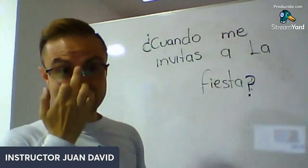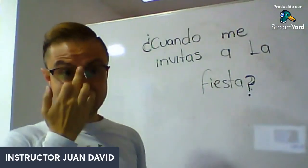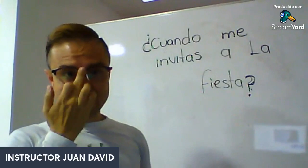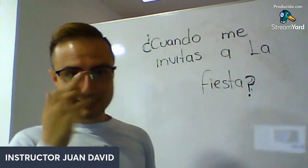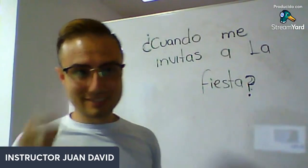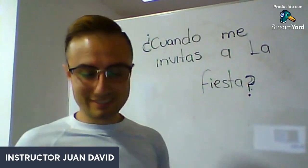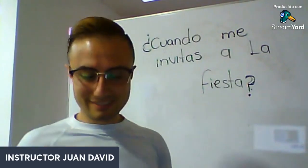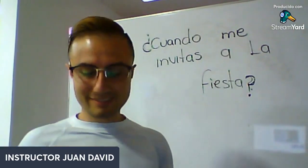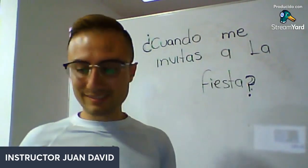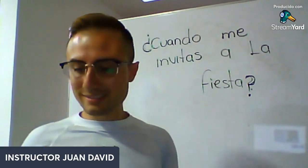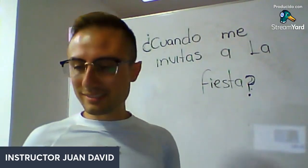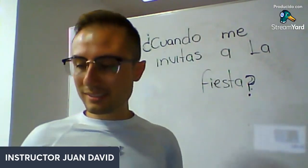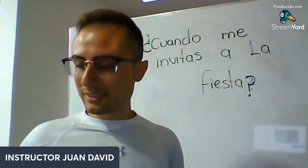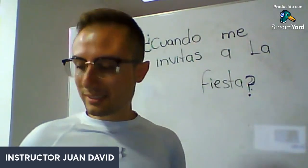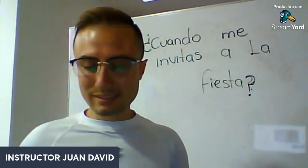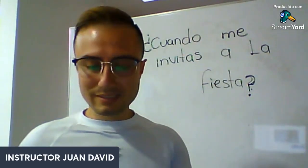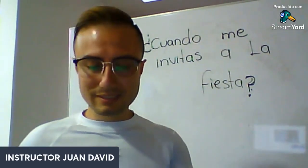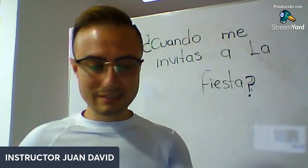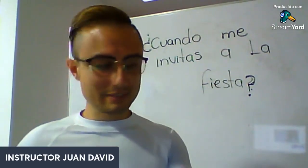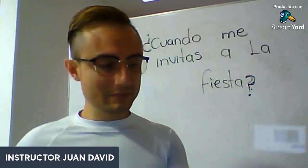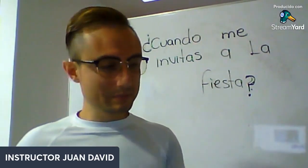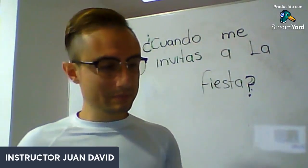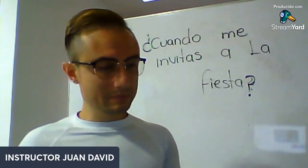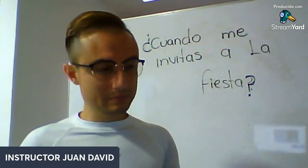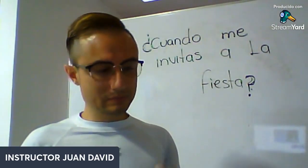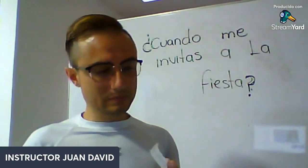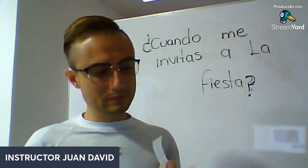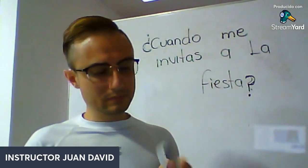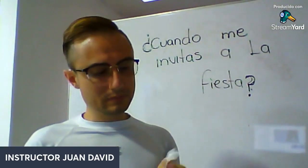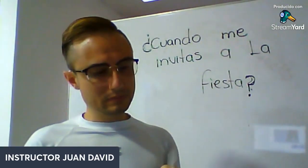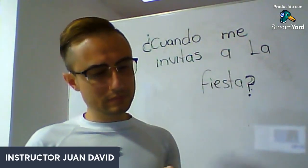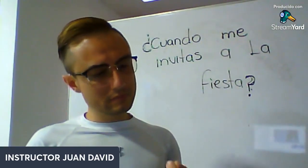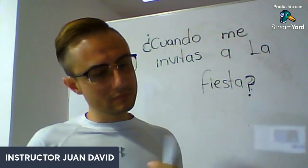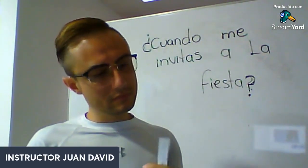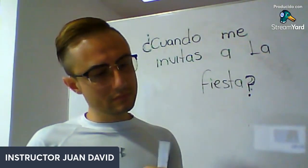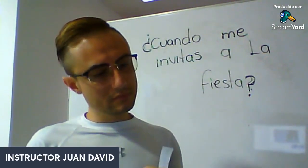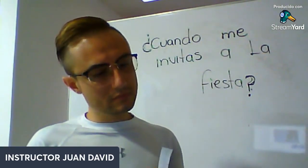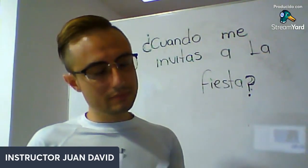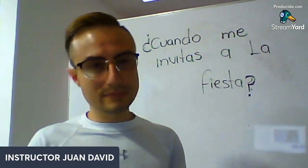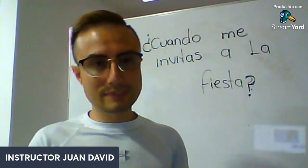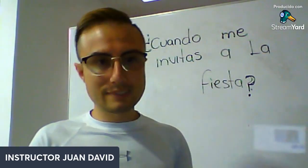listo veo la organización de esta frase en sus comentarios